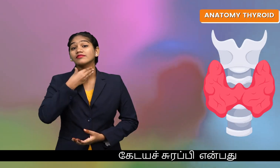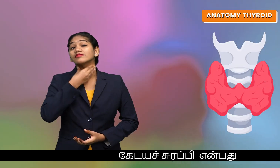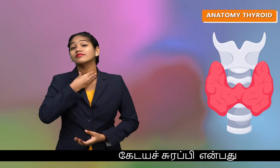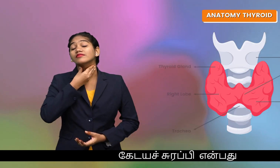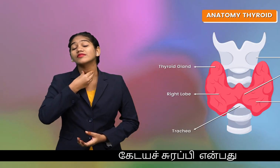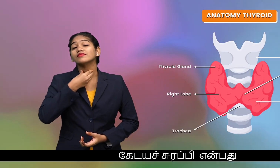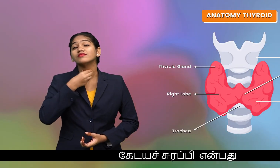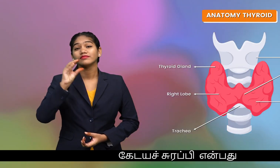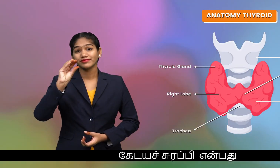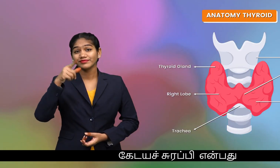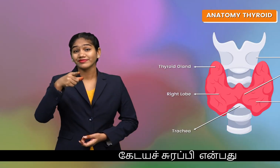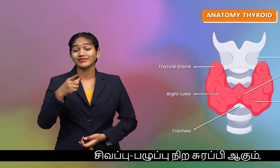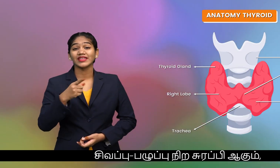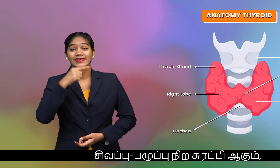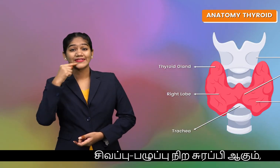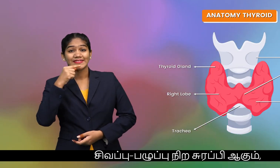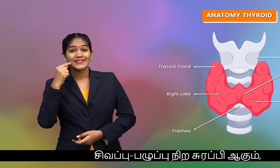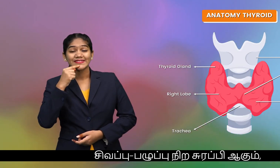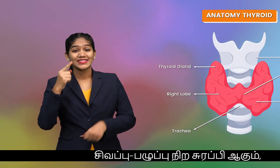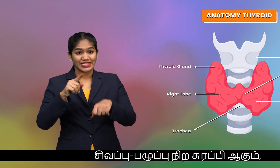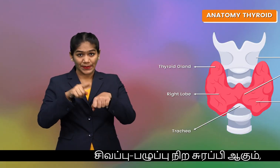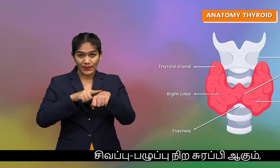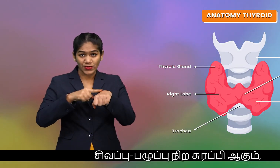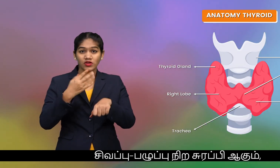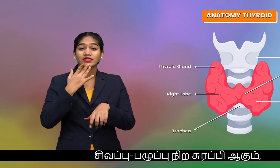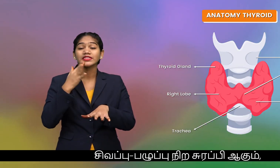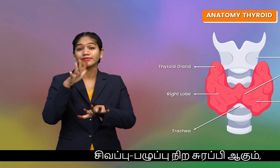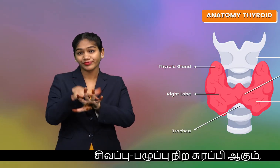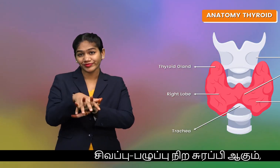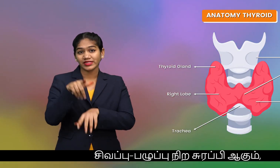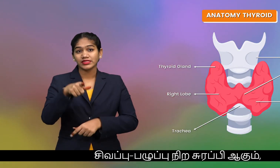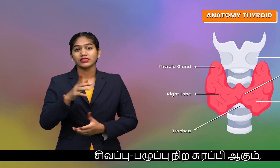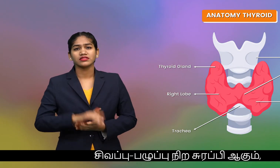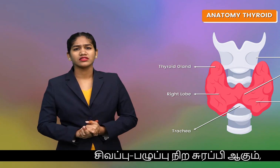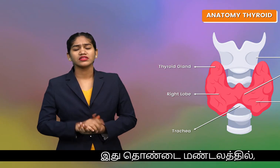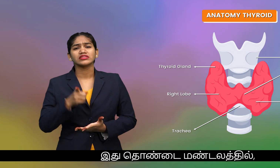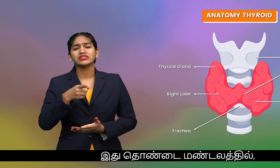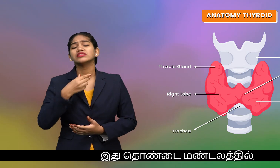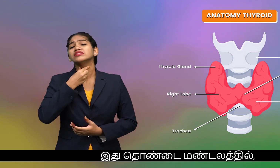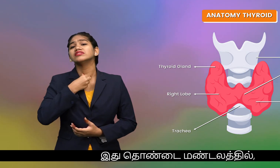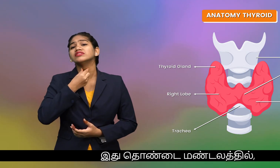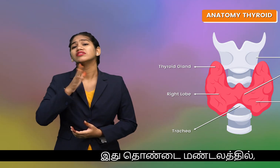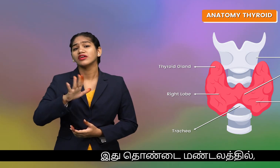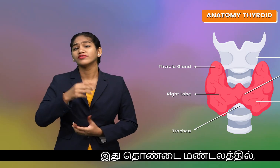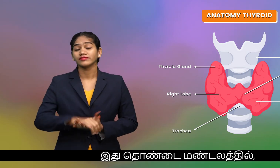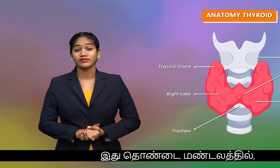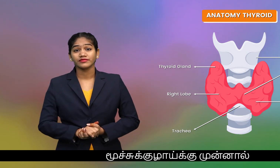கேடய சுரப்பி என்பது சிவப்பு அல்லது பழுப்பு நிற சுரப்பி ஆகும். இது தொண்டை மண்டலத்தில்